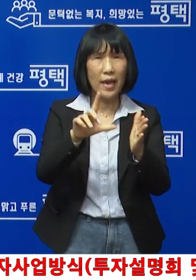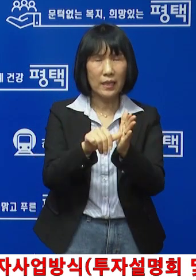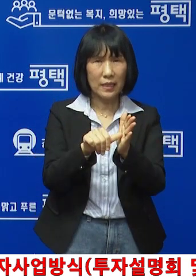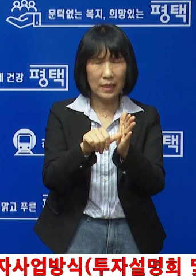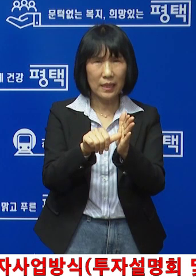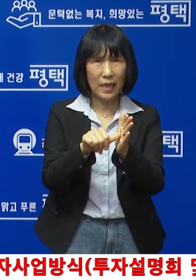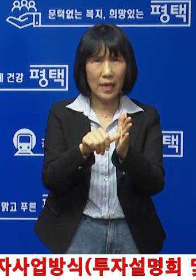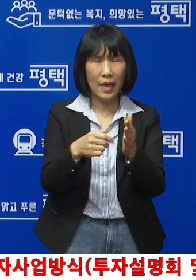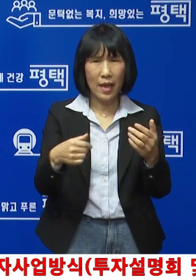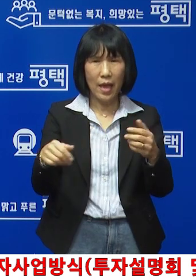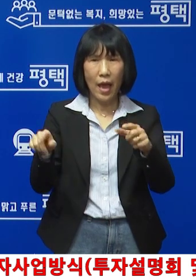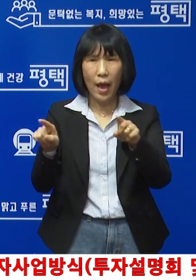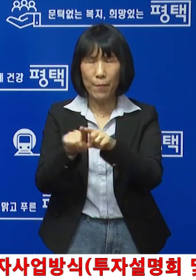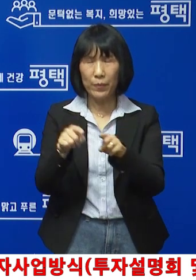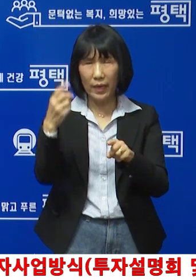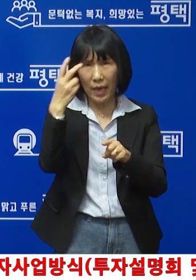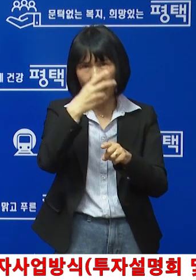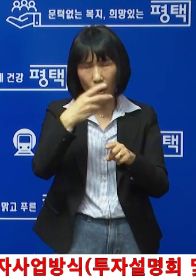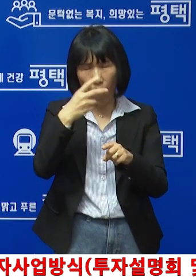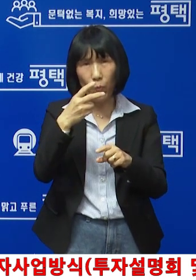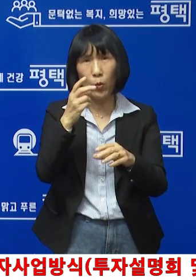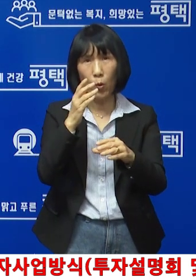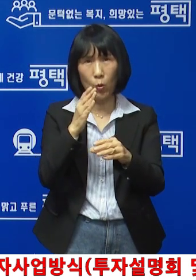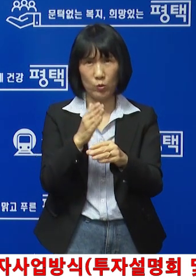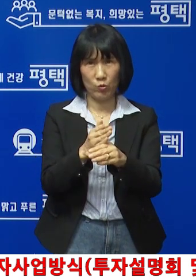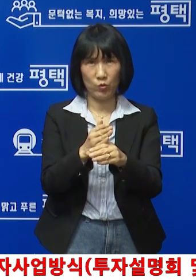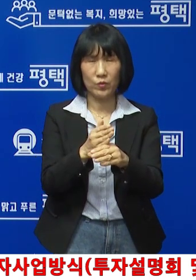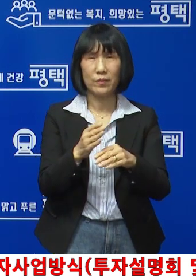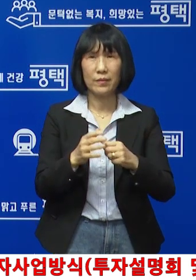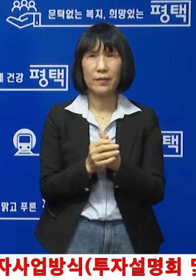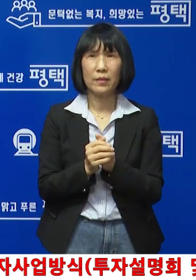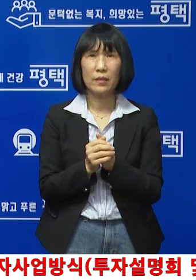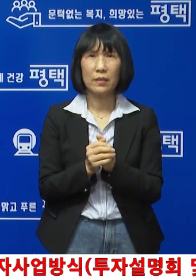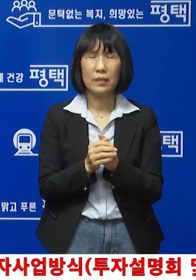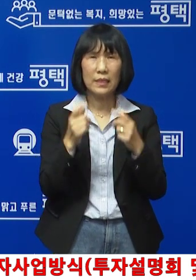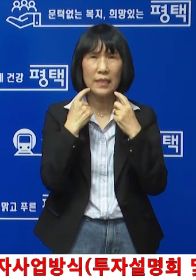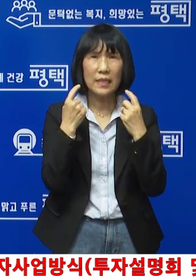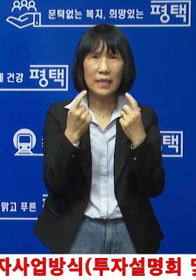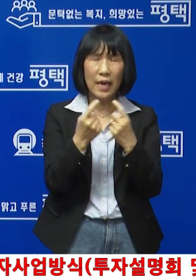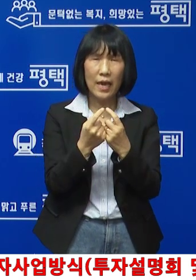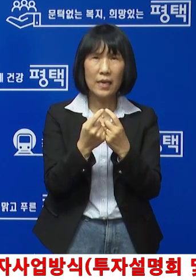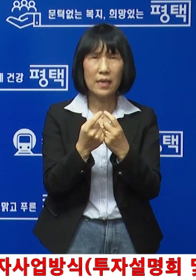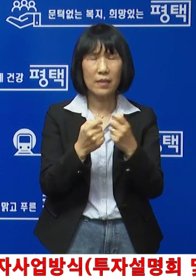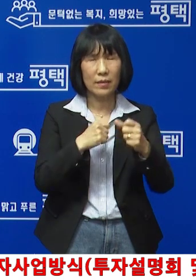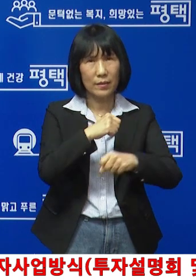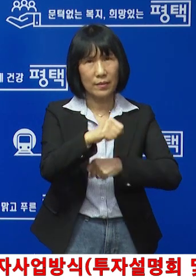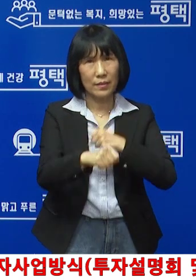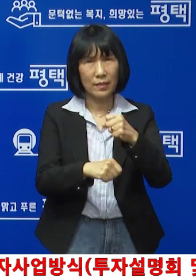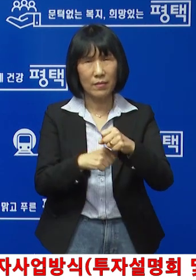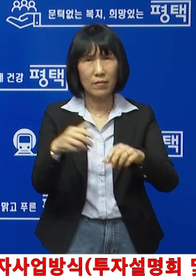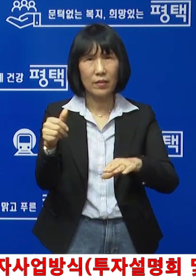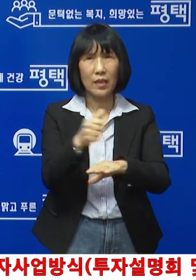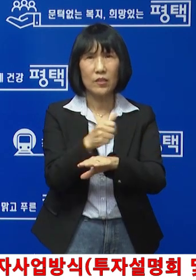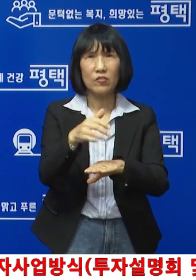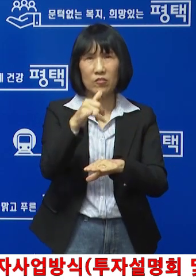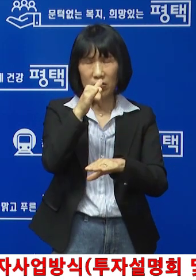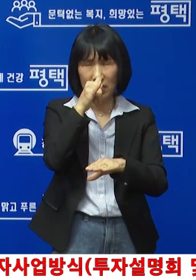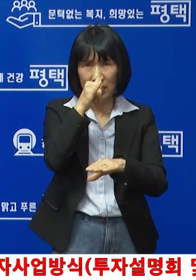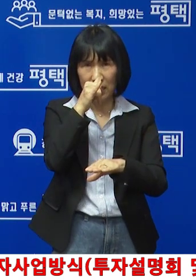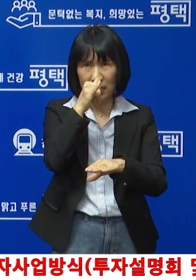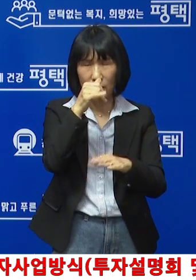사항인데, 저희 시에서는 현재 많은 사람들이 PM이라든지 개인 이동장치를 많이 이용하고 있습니다. 거기에 따라서 저희들이 별도의